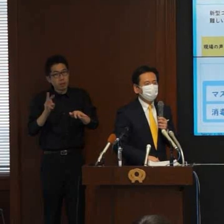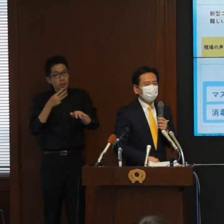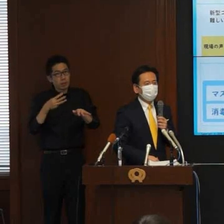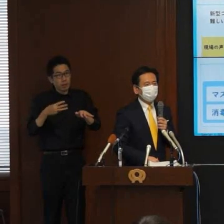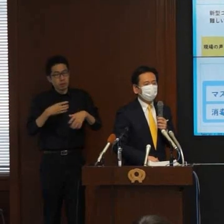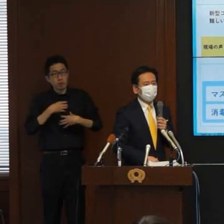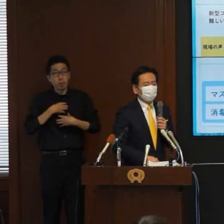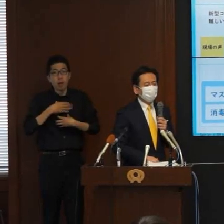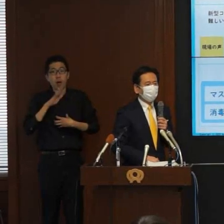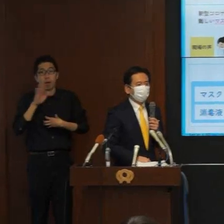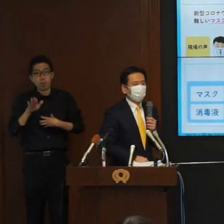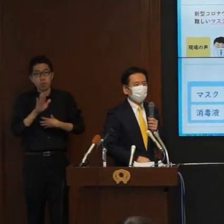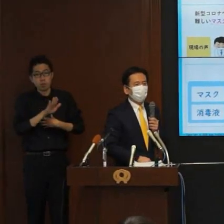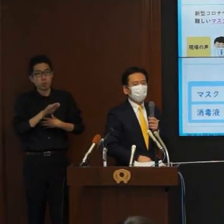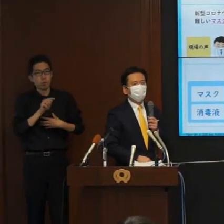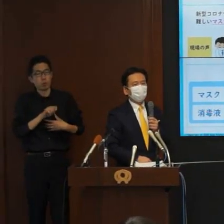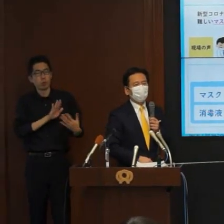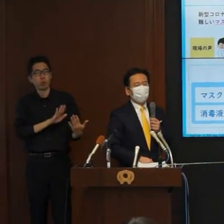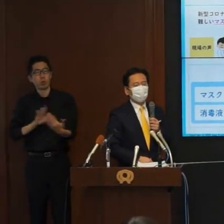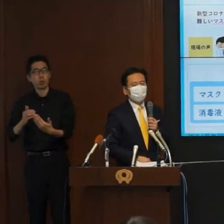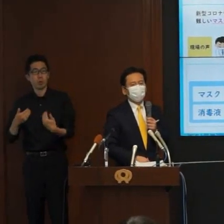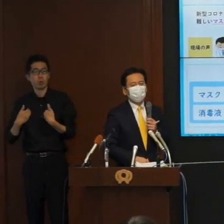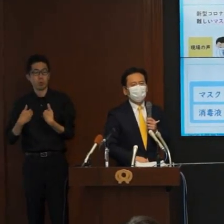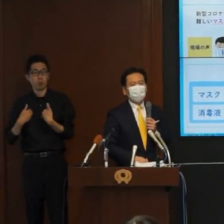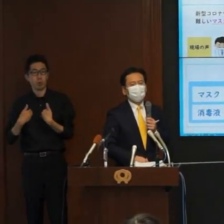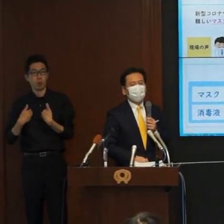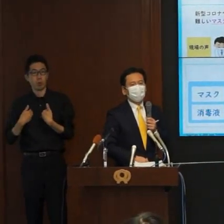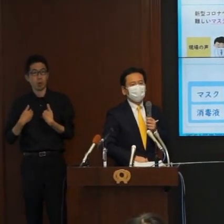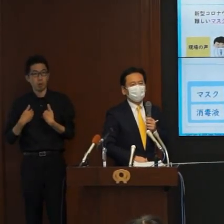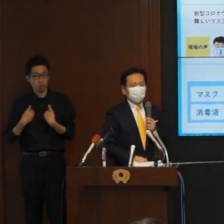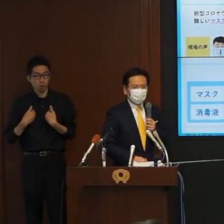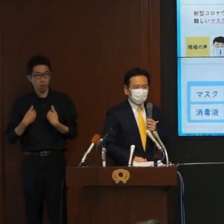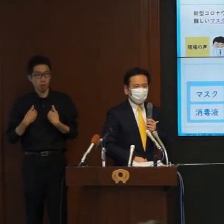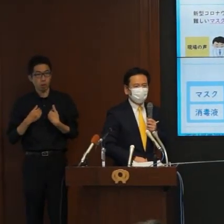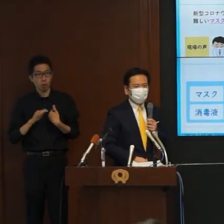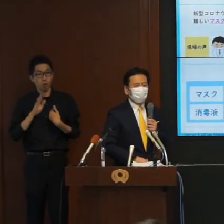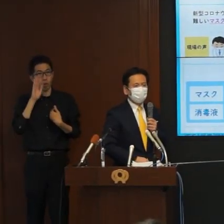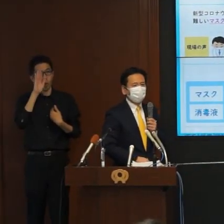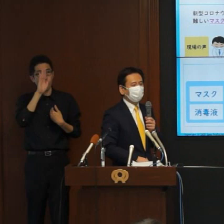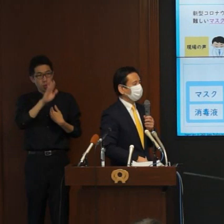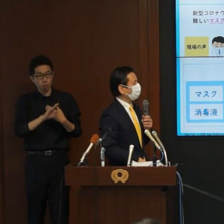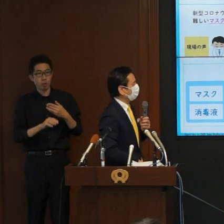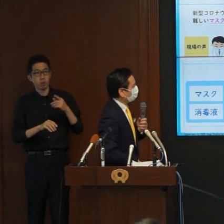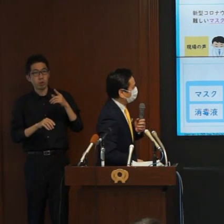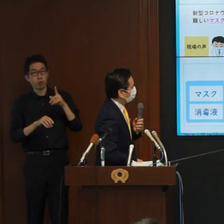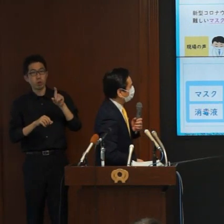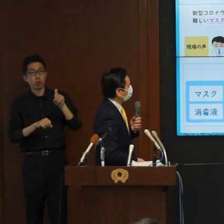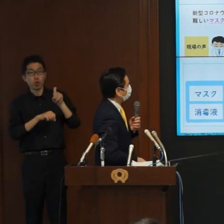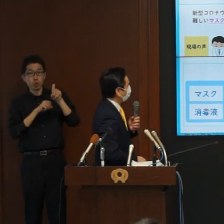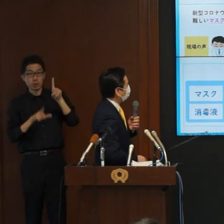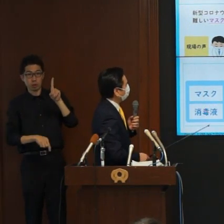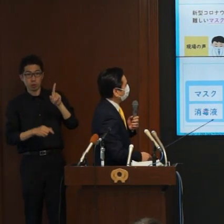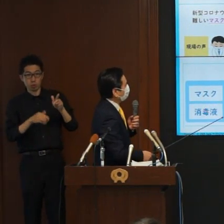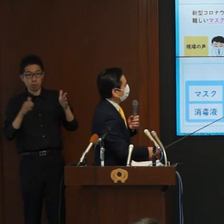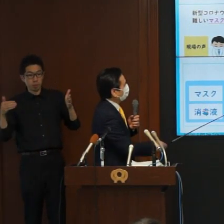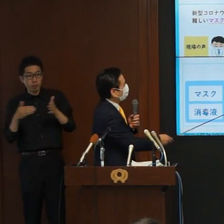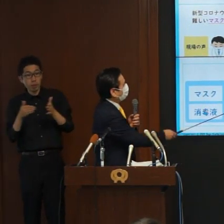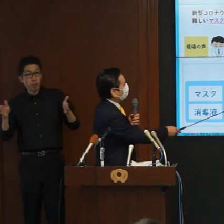おむね11月分まで、の予算対応を今回させていただこうということ